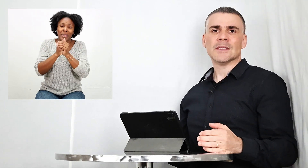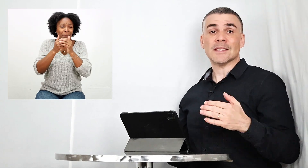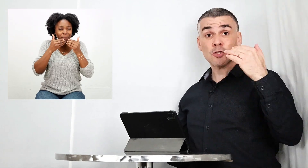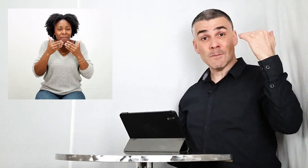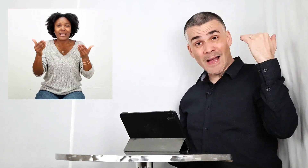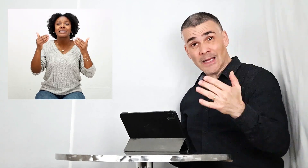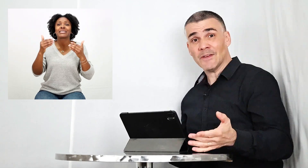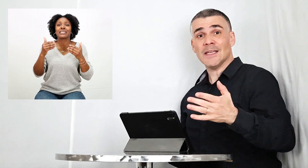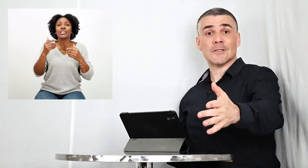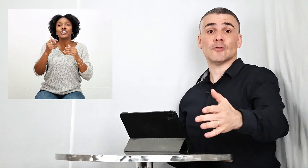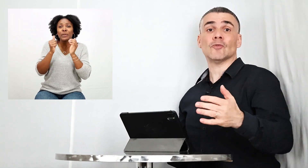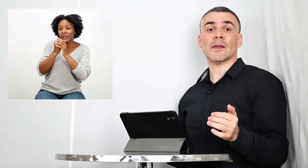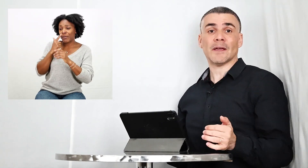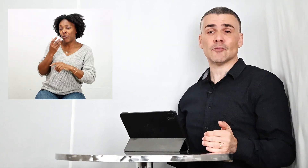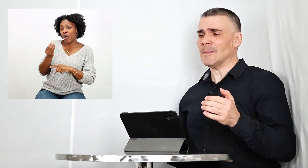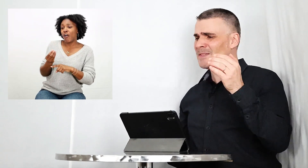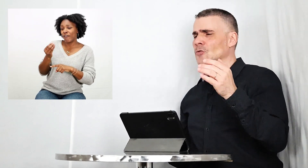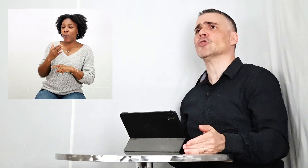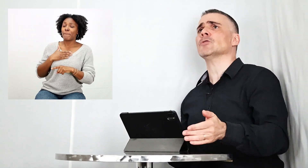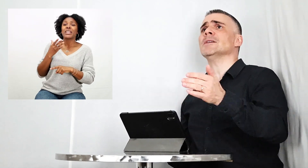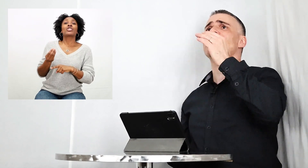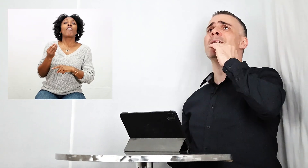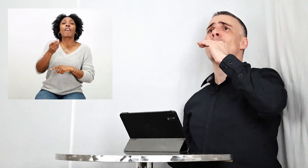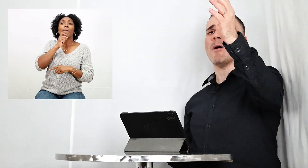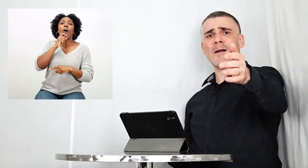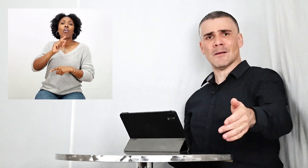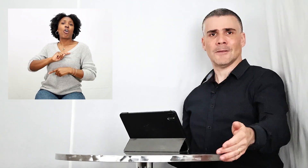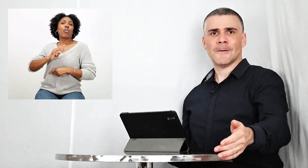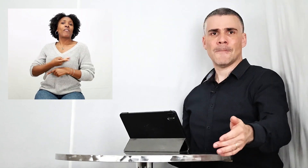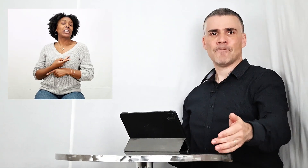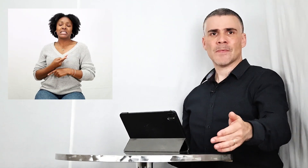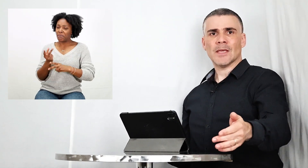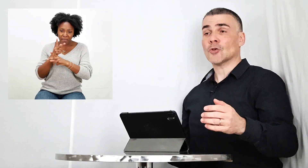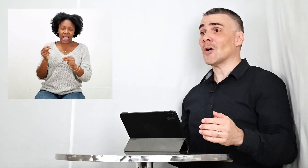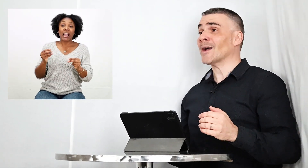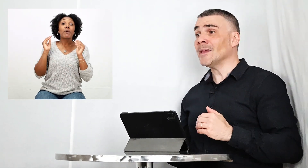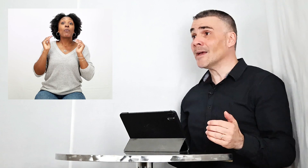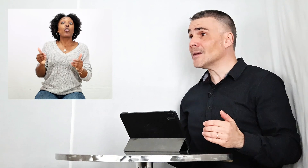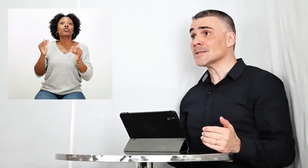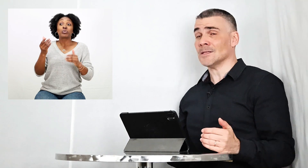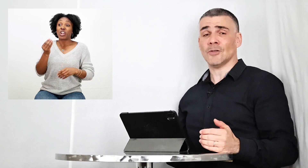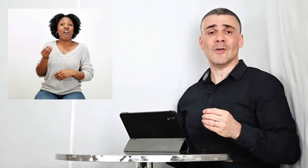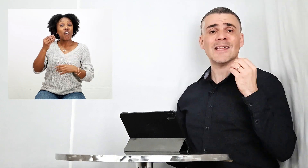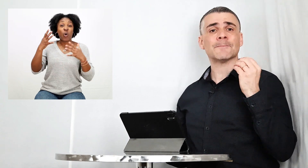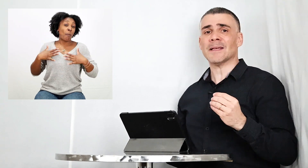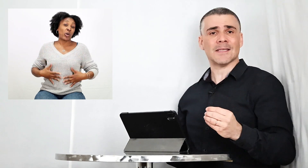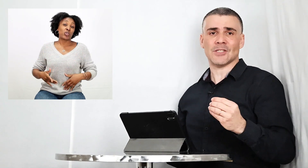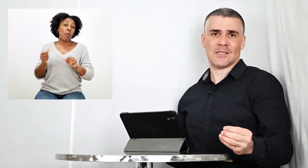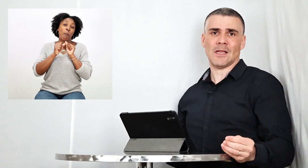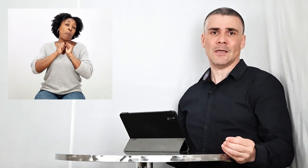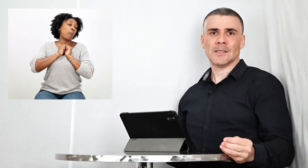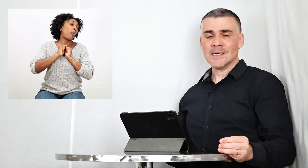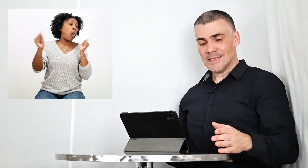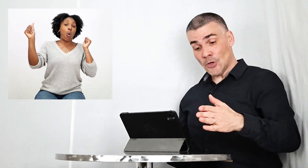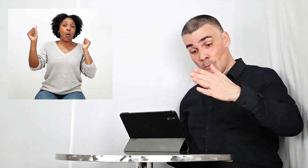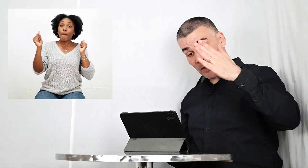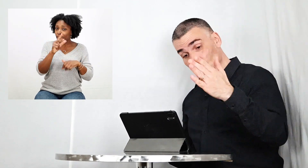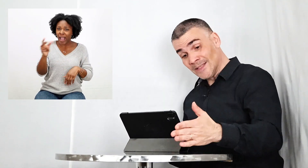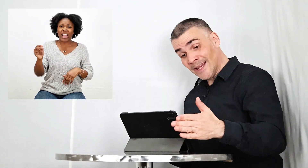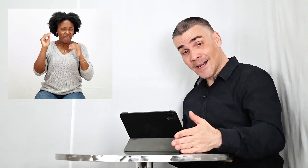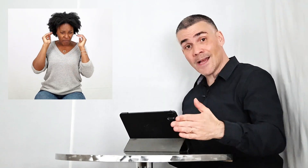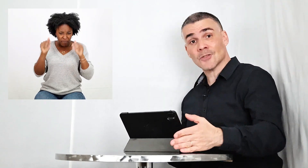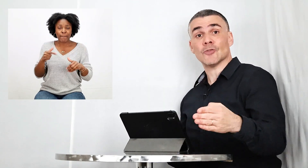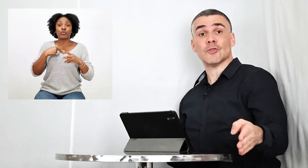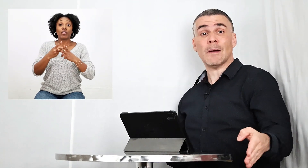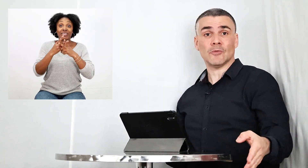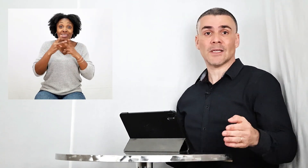enfant. Seigneur, tu m'as révélé qu'il se tournerait vers toi, même si aujourd'hui il est loin. Et que rien, Seigneur, ne laisse présager cela. Seigneur, moi,